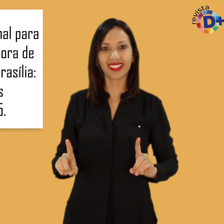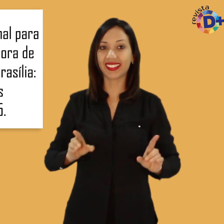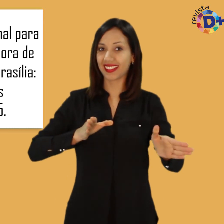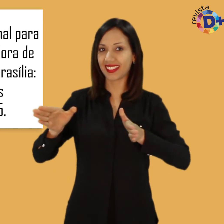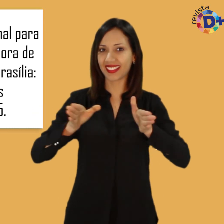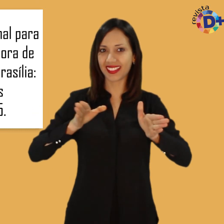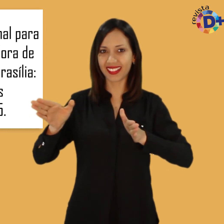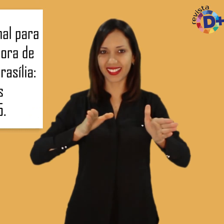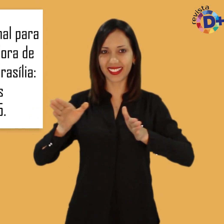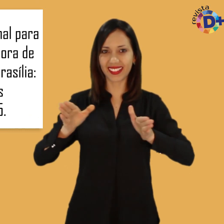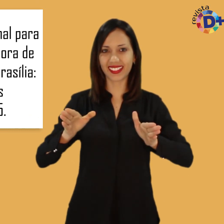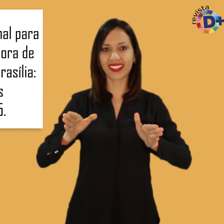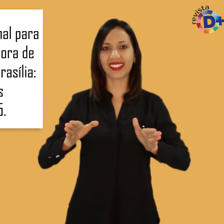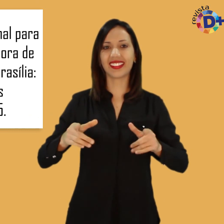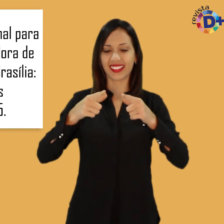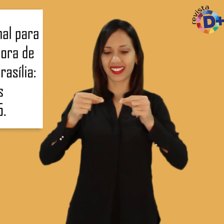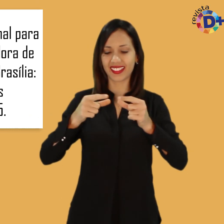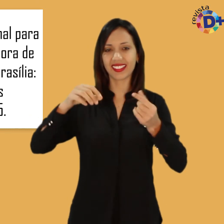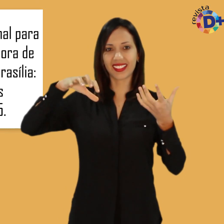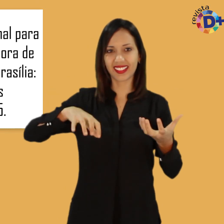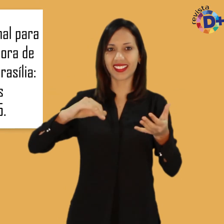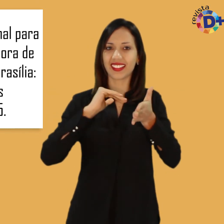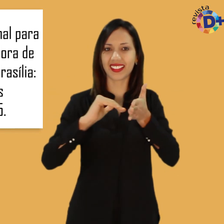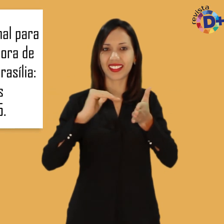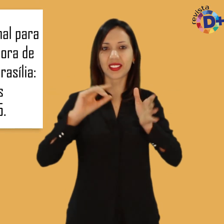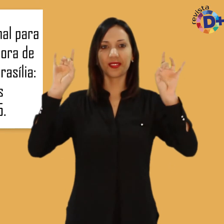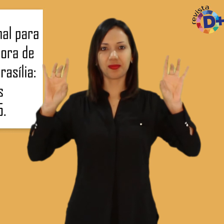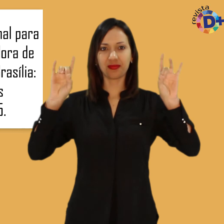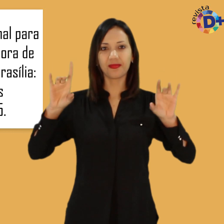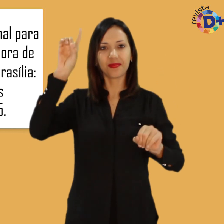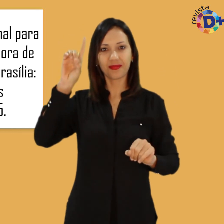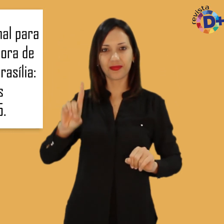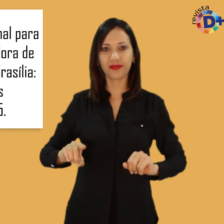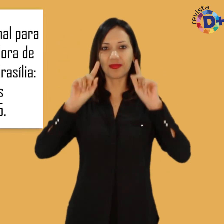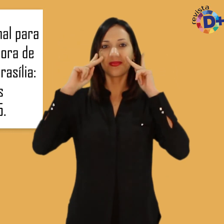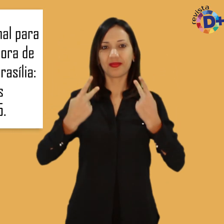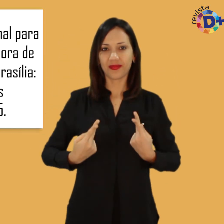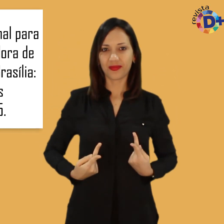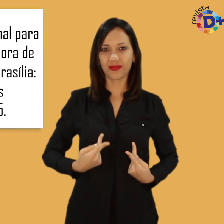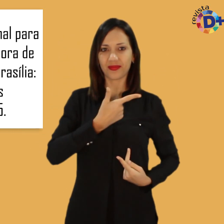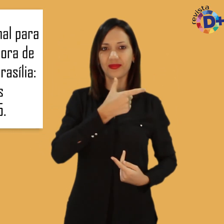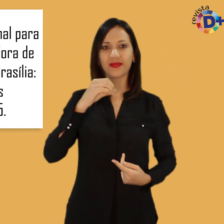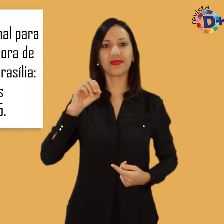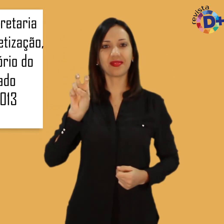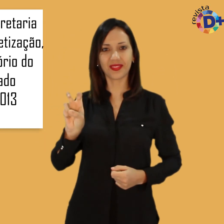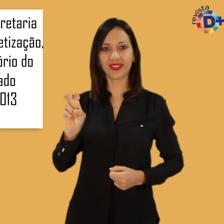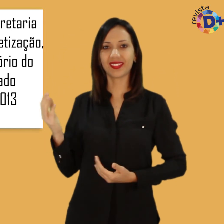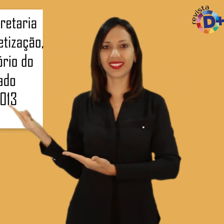Acessibilidade. Brasília, Secretaria Especial dos Direitos Humanos, 2005.